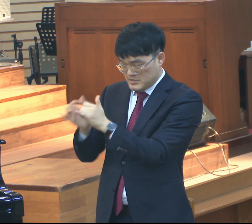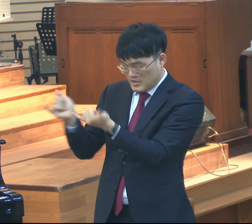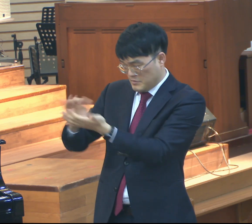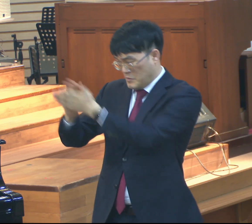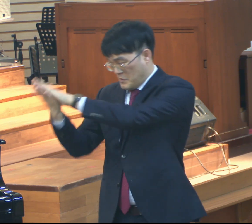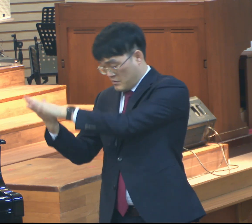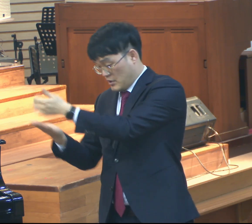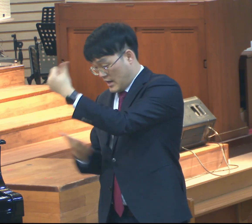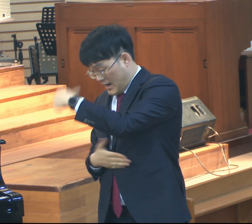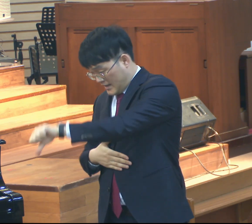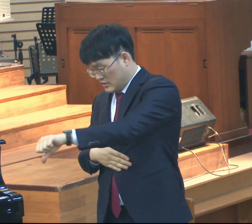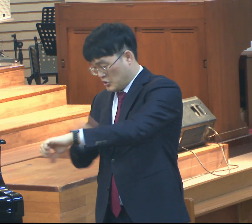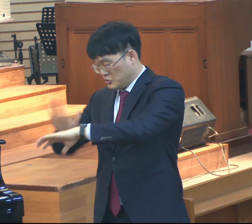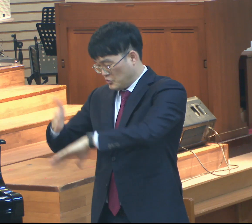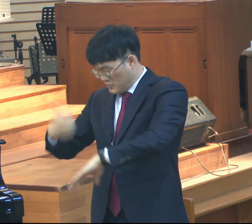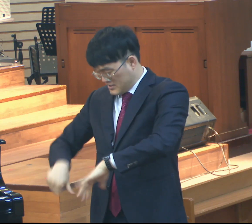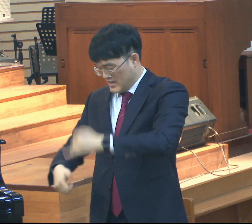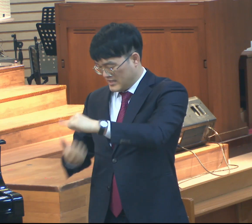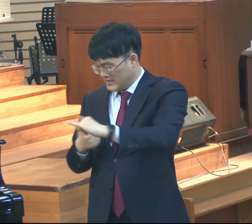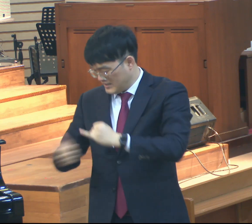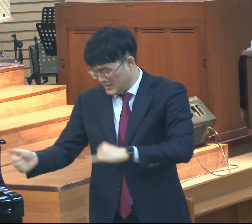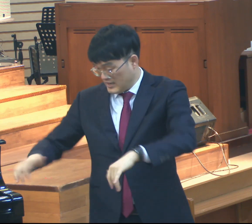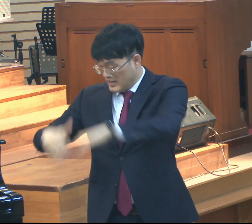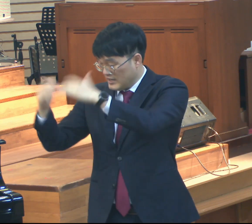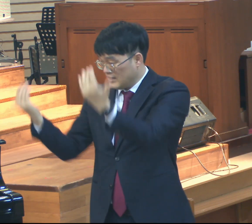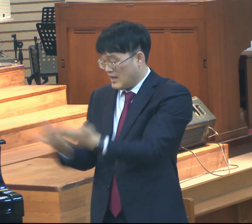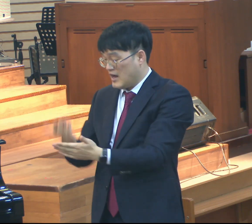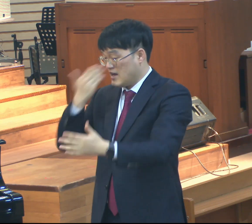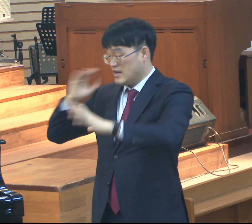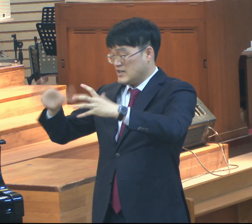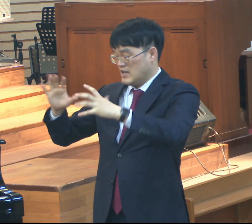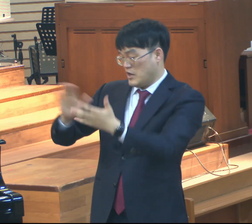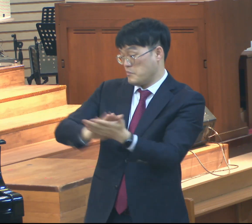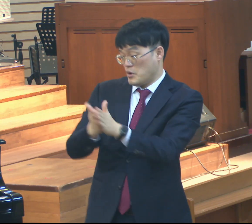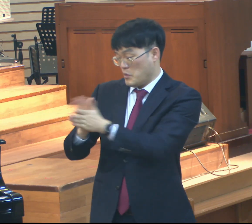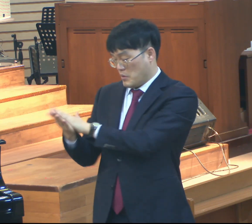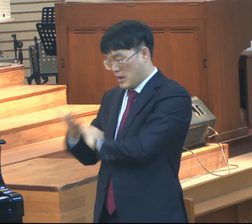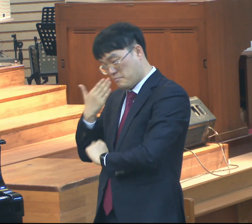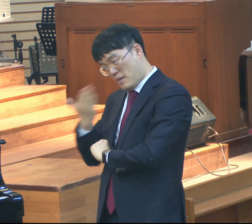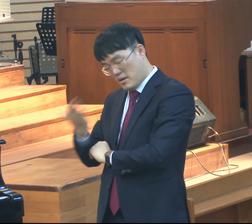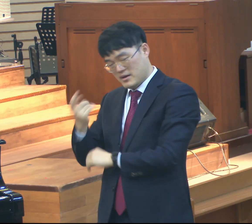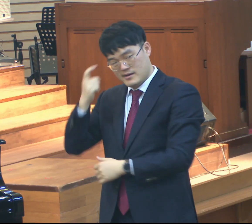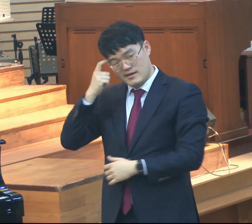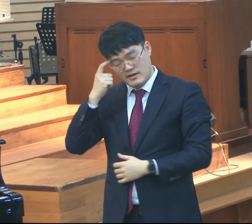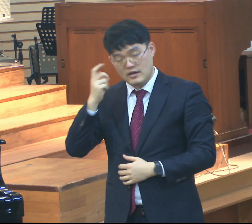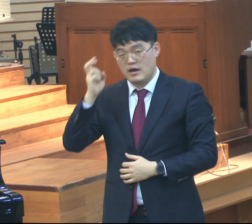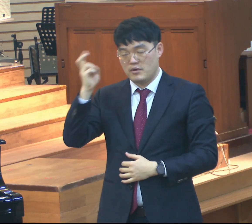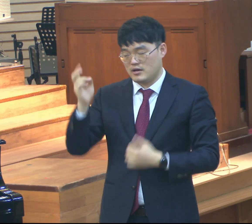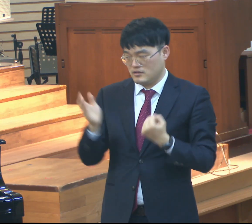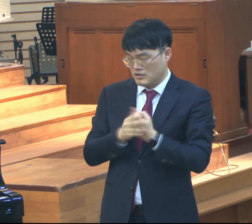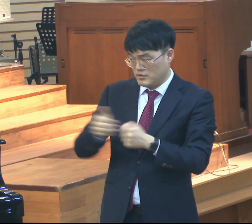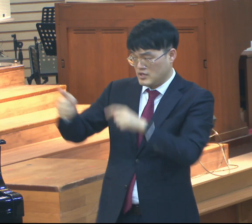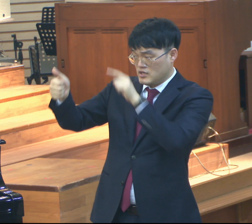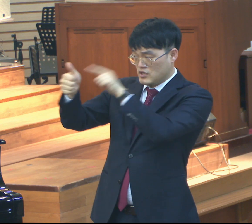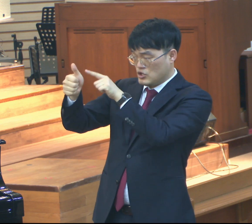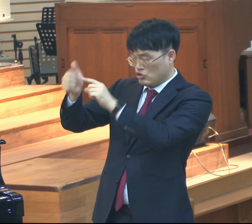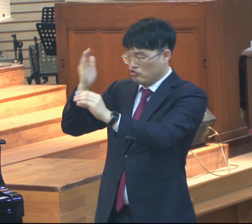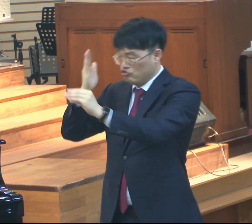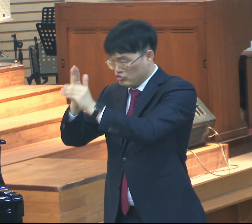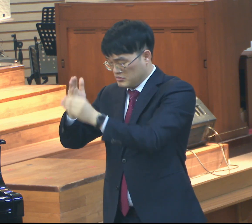5명과 손자까지 그럼 전체적인 이스라엘의 변화가 일어나지 않을까 하고 안나스 중심의 개혁을 부담하실